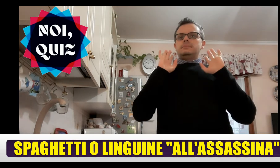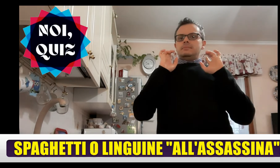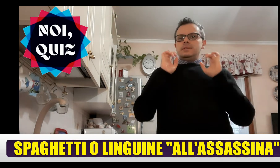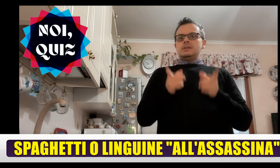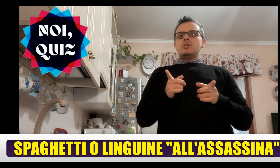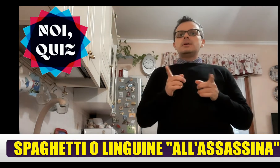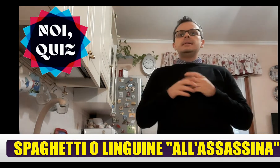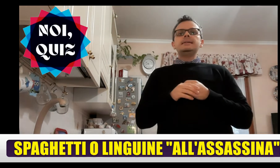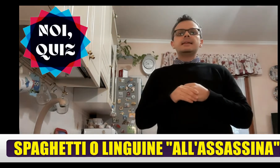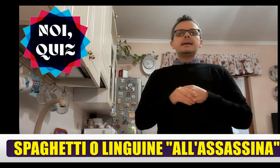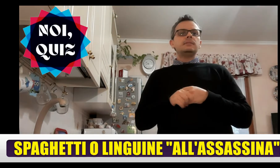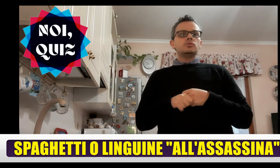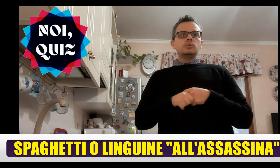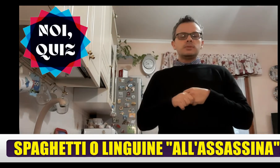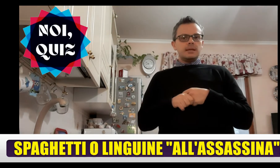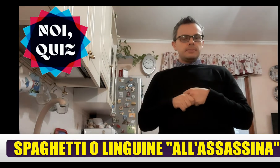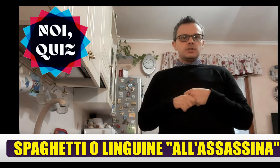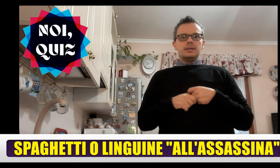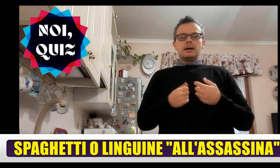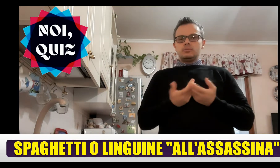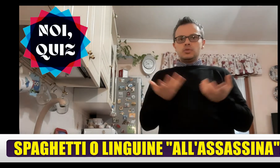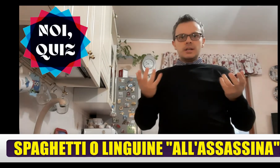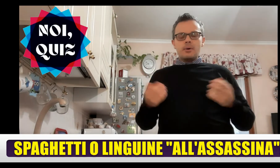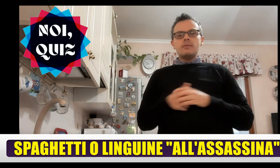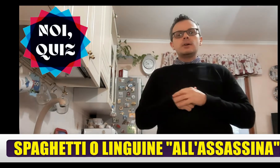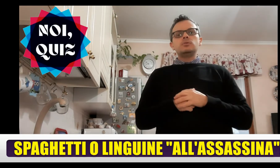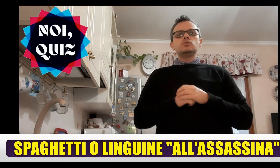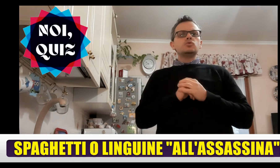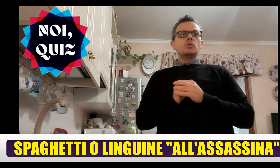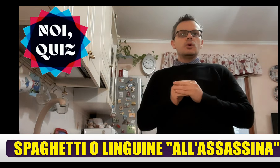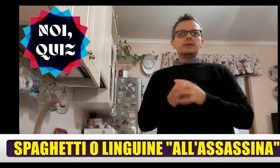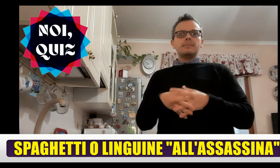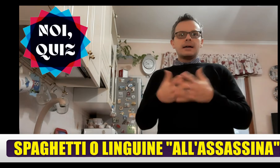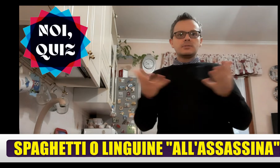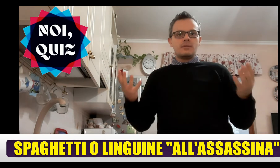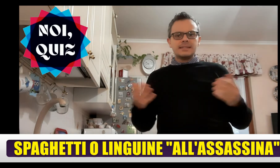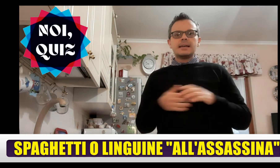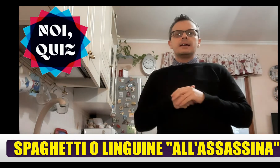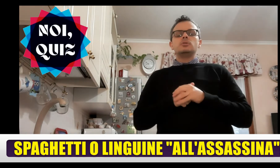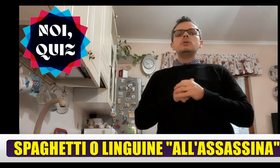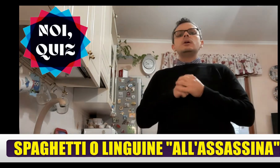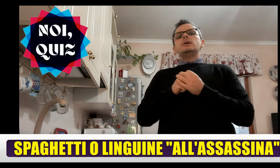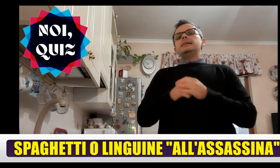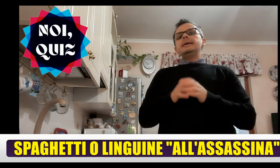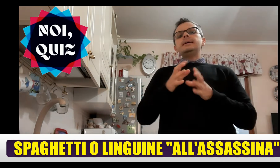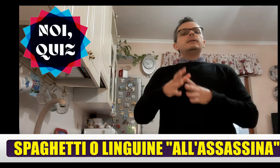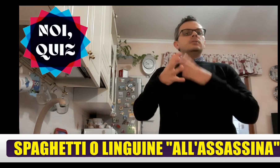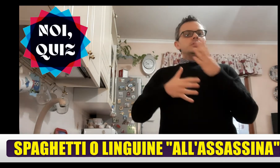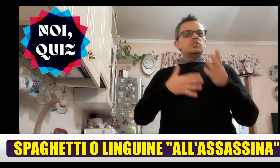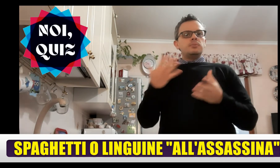Vi dico che gli ingredienti sono molto semplici della cucina povera, quindi un sugo rimasto avanzato, le